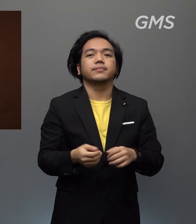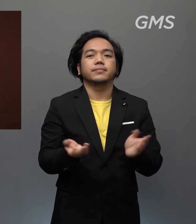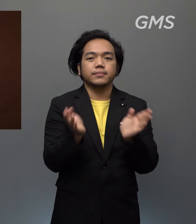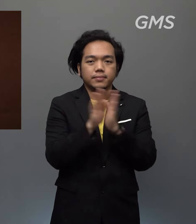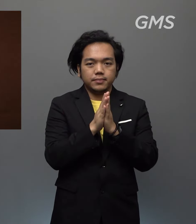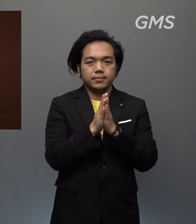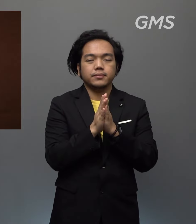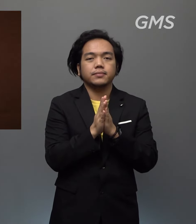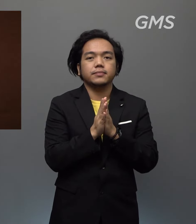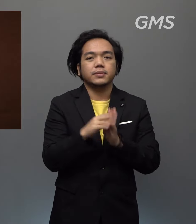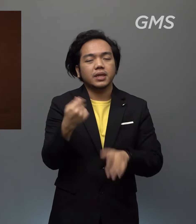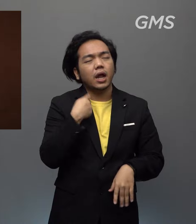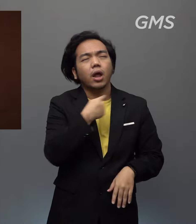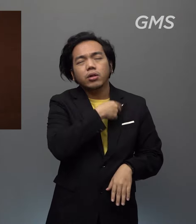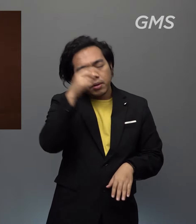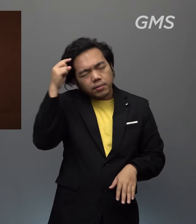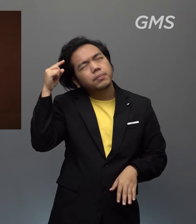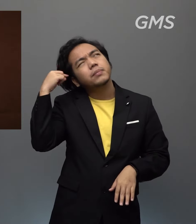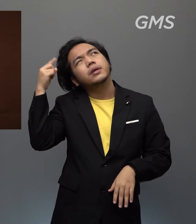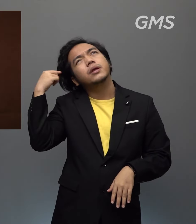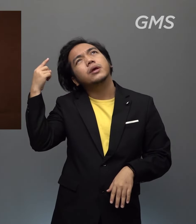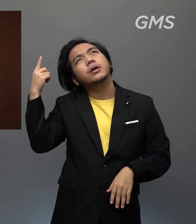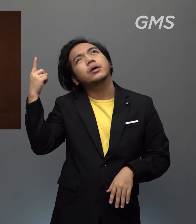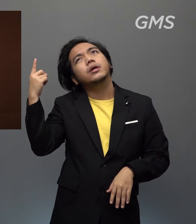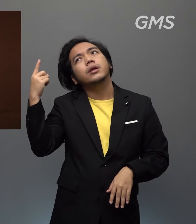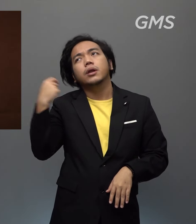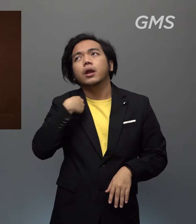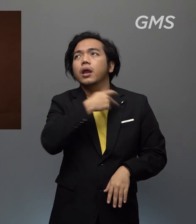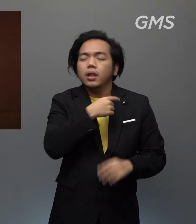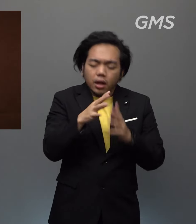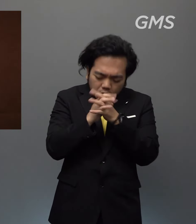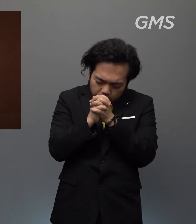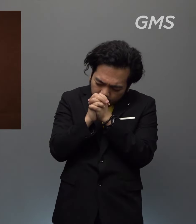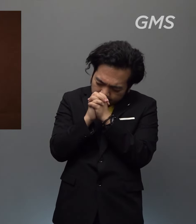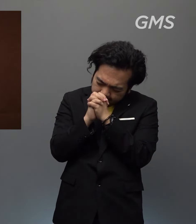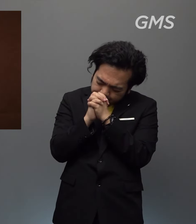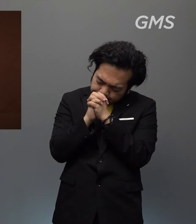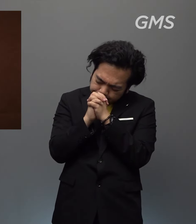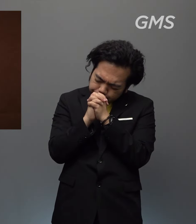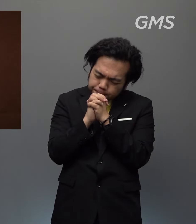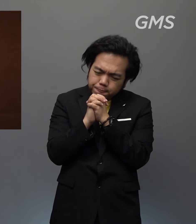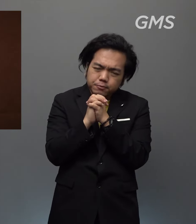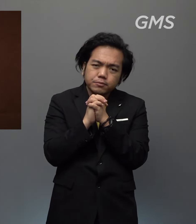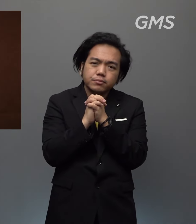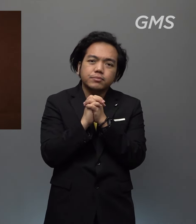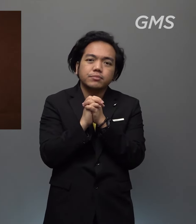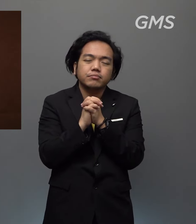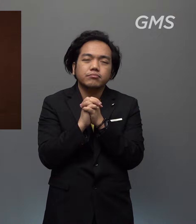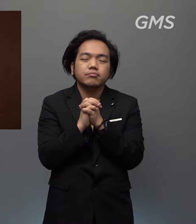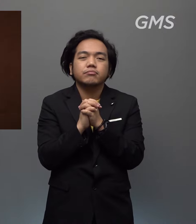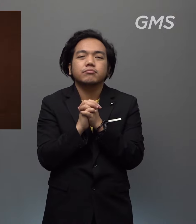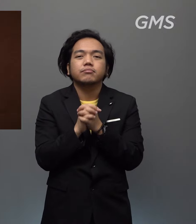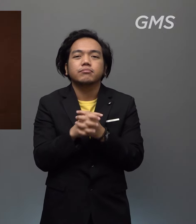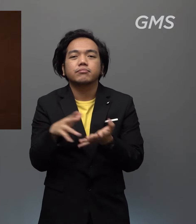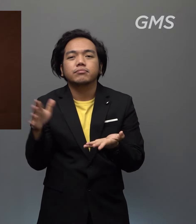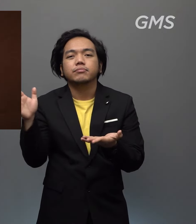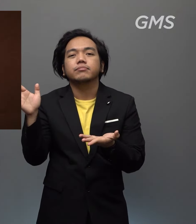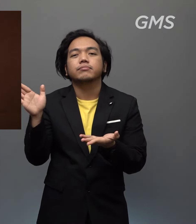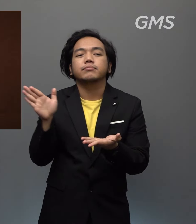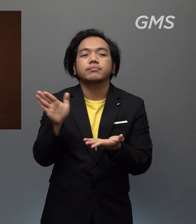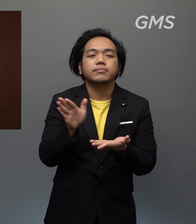ini. Mari kita berdoa. Ribahasya katakarara yarakara bakarara. Sekana karana